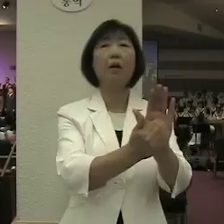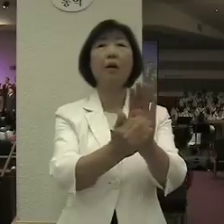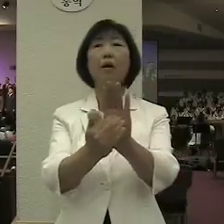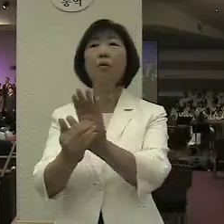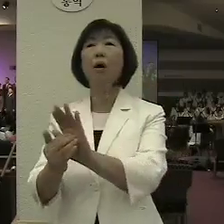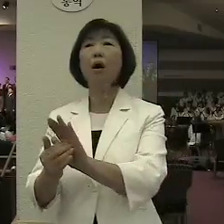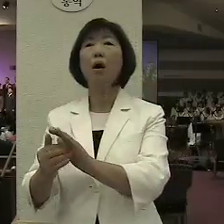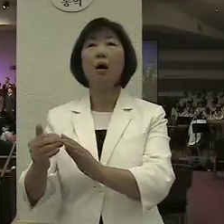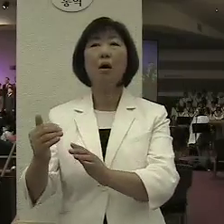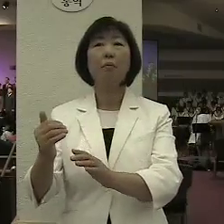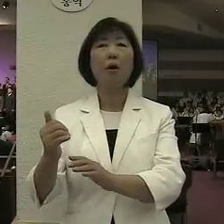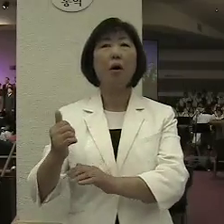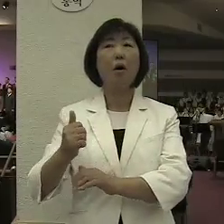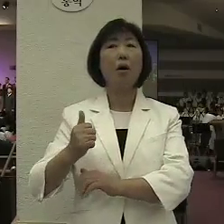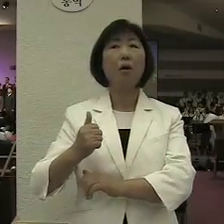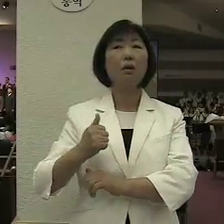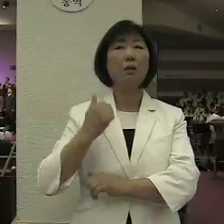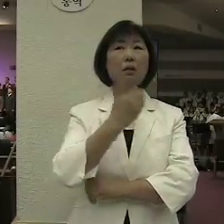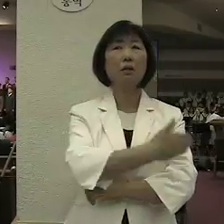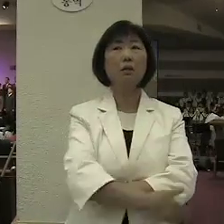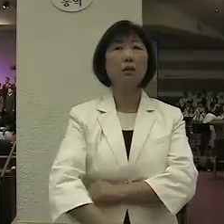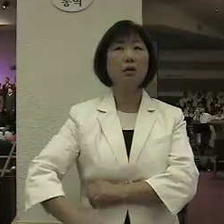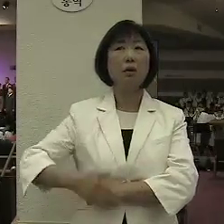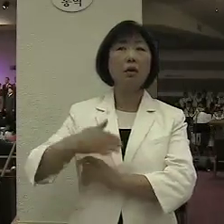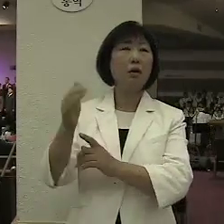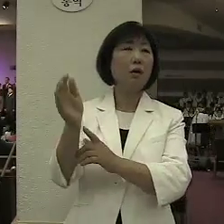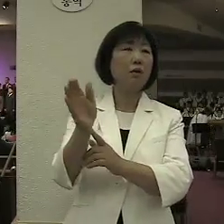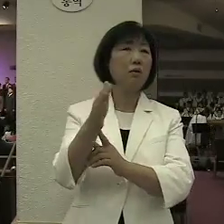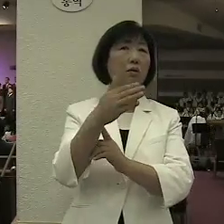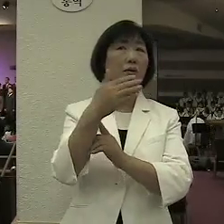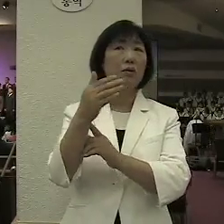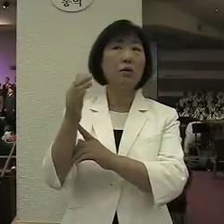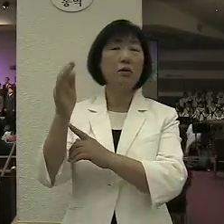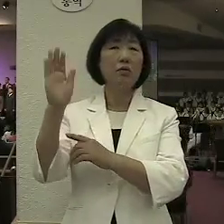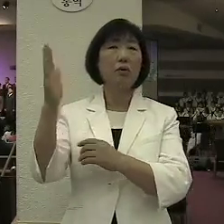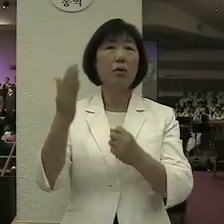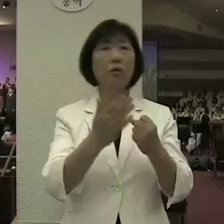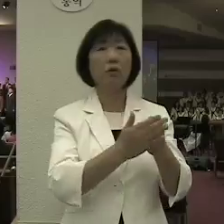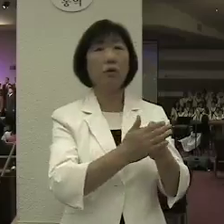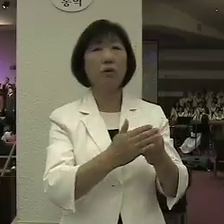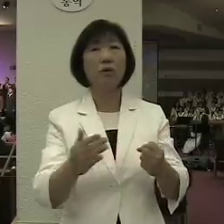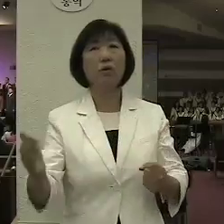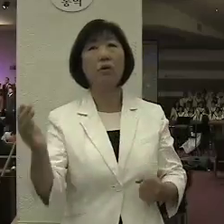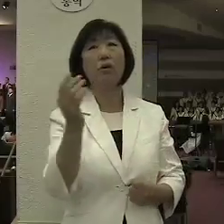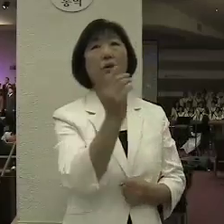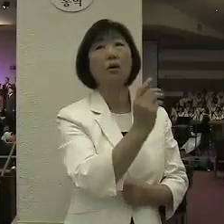내 주는 강한 성이요라는 제목으로 주님 앞에 찬양 올려드리겠습니다.